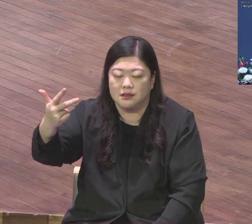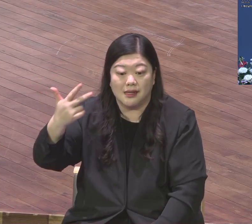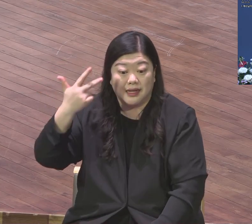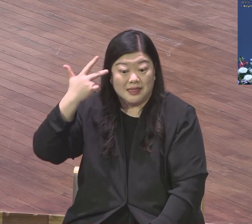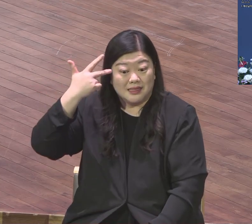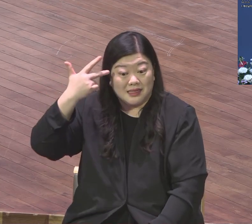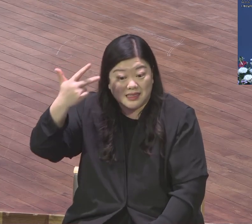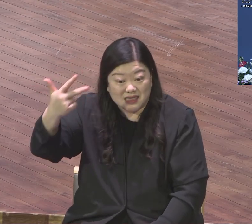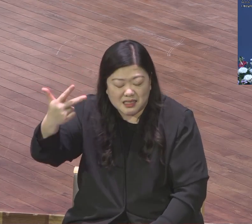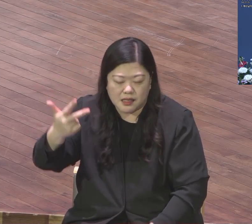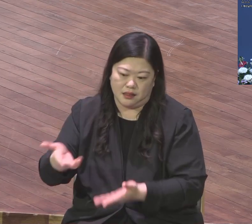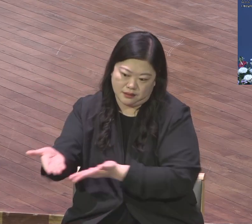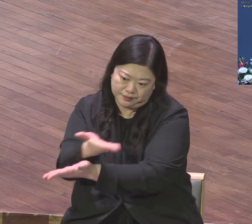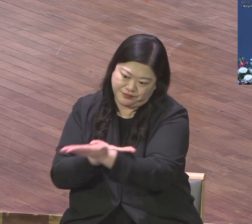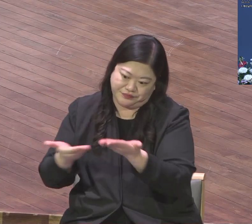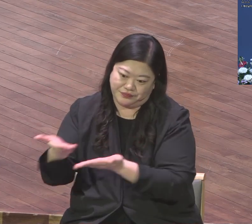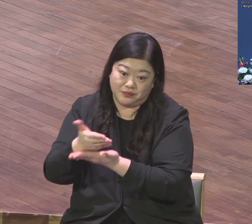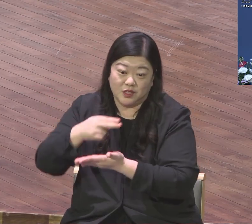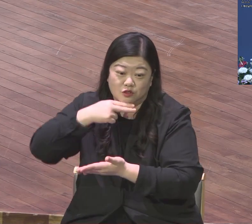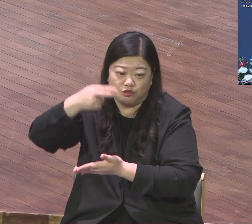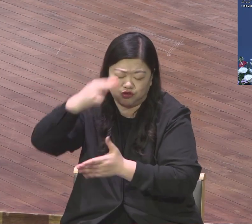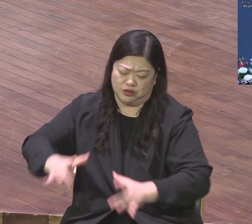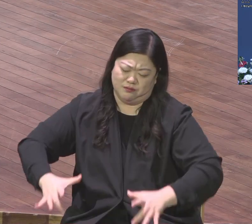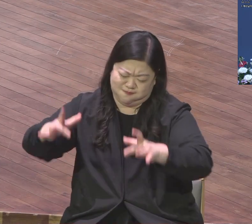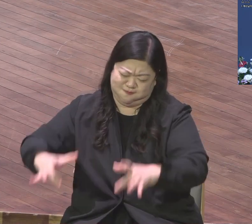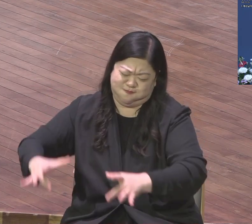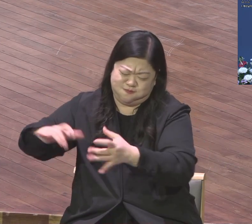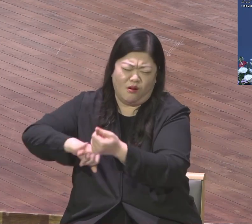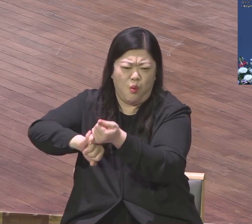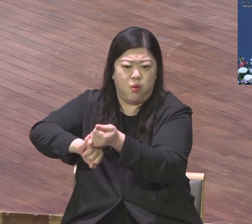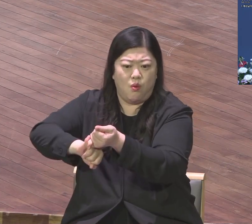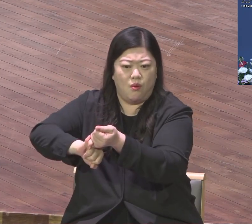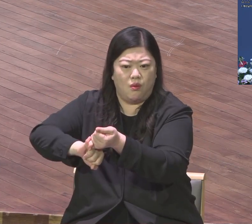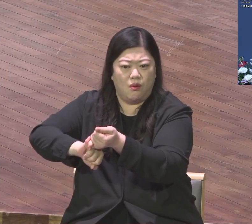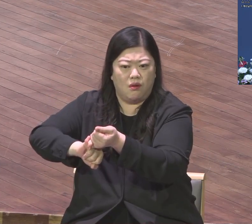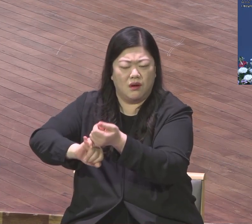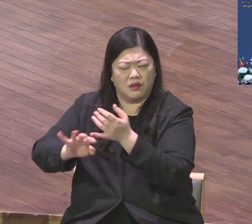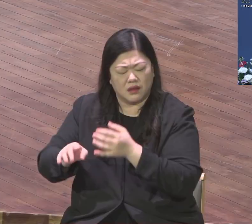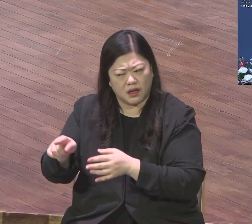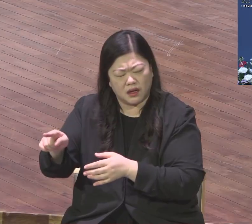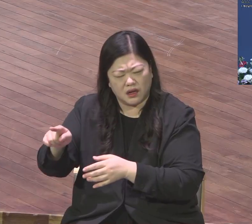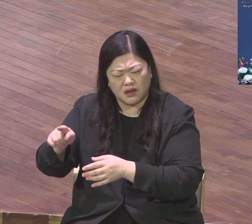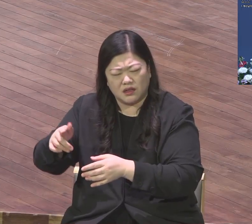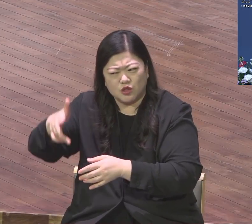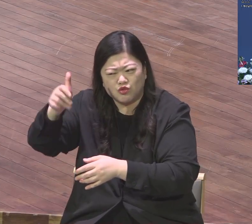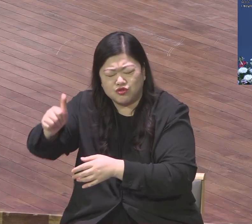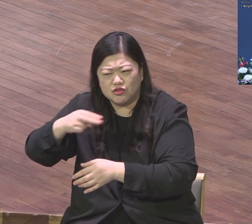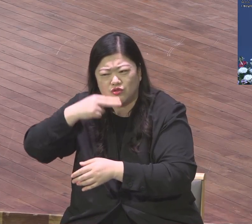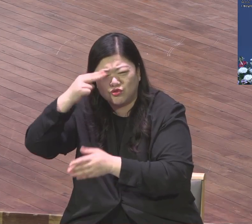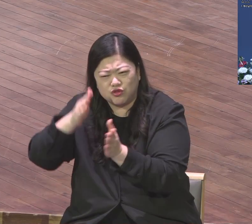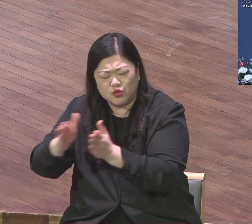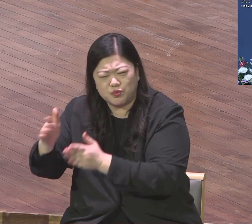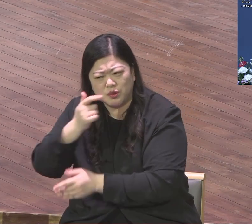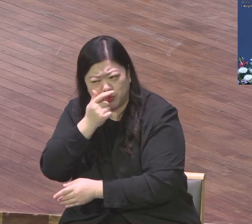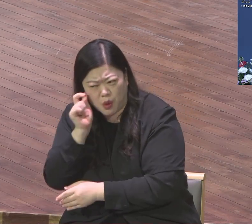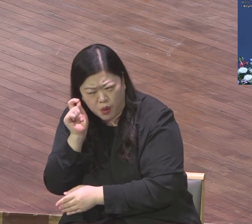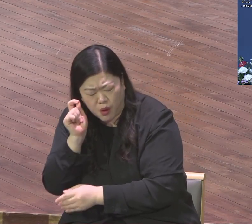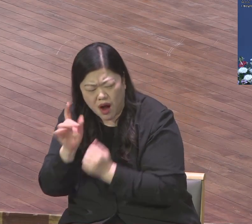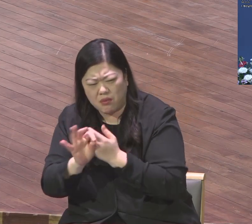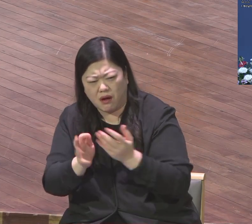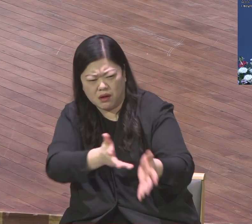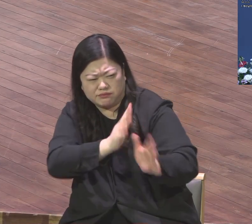동안 하는데, 본문에 보니까 손님이 너무 많이 와서 그랬는지 아니면 적게를